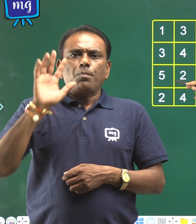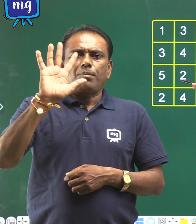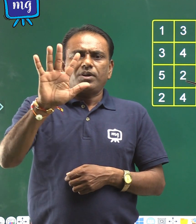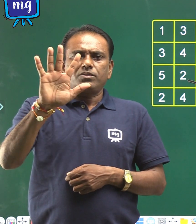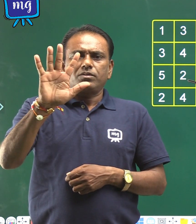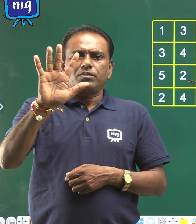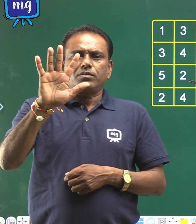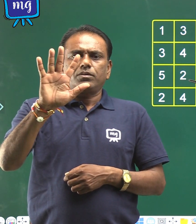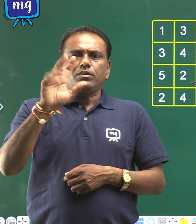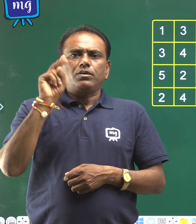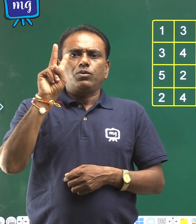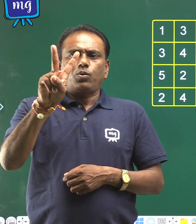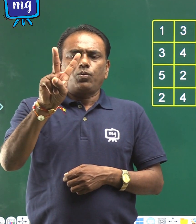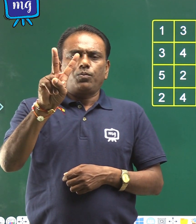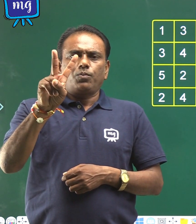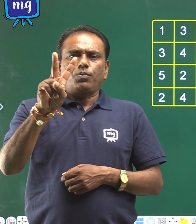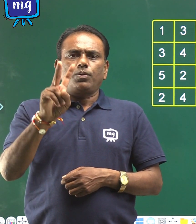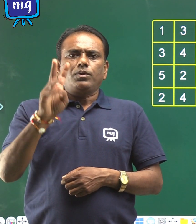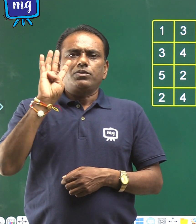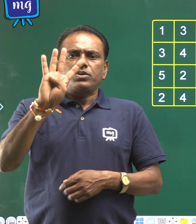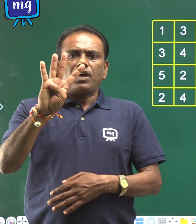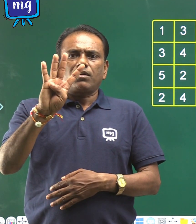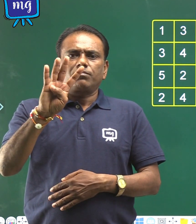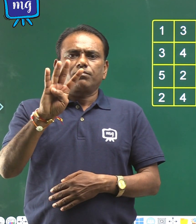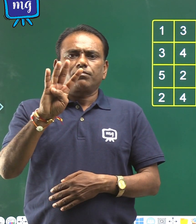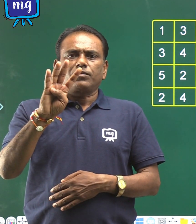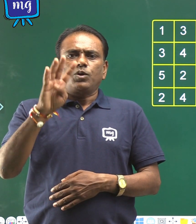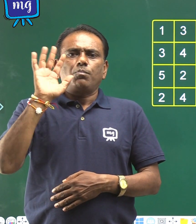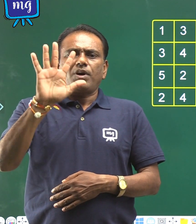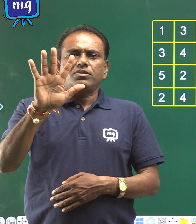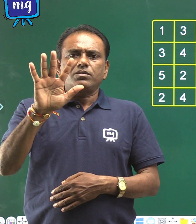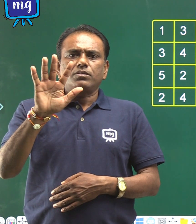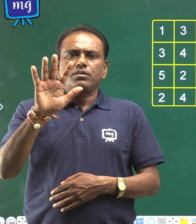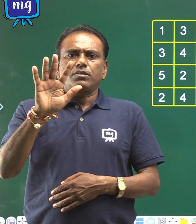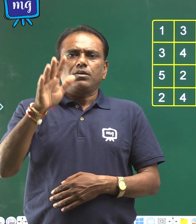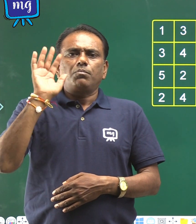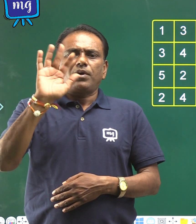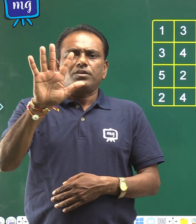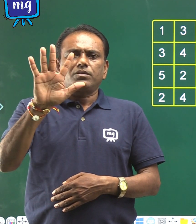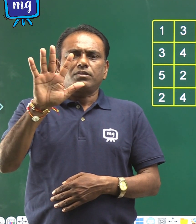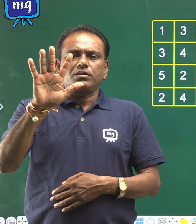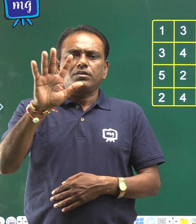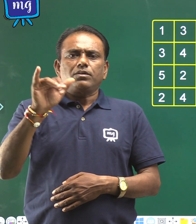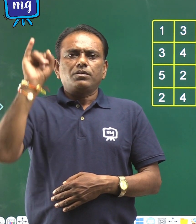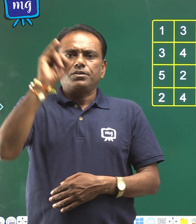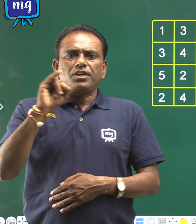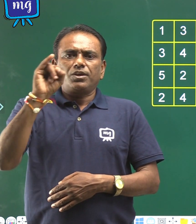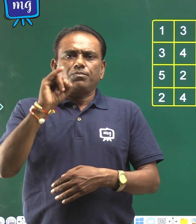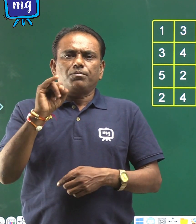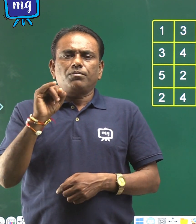5 2 4 5 5